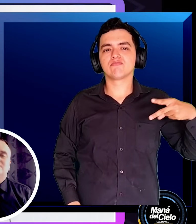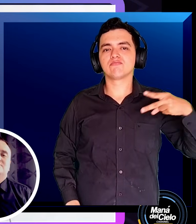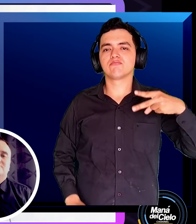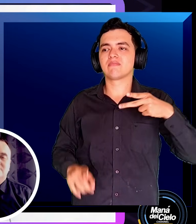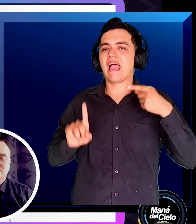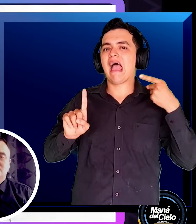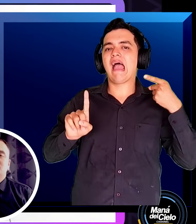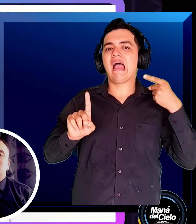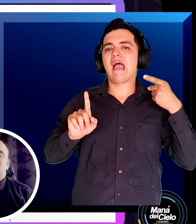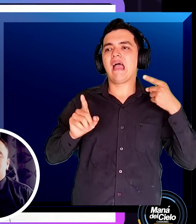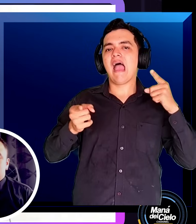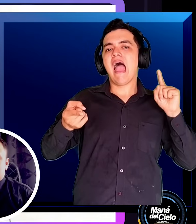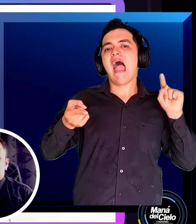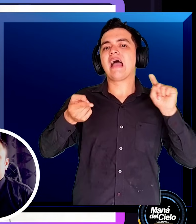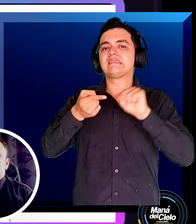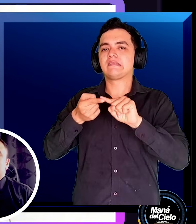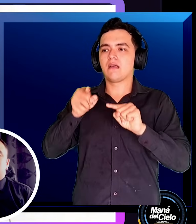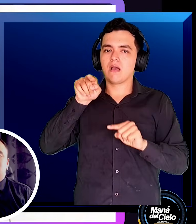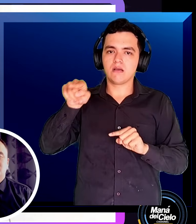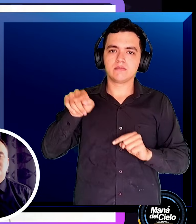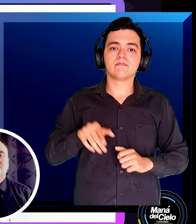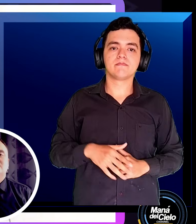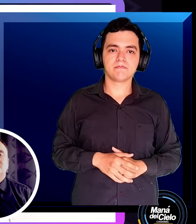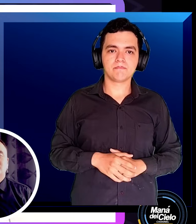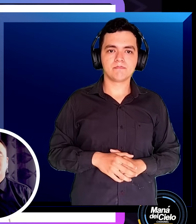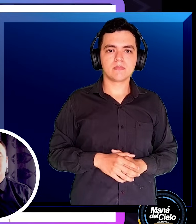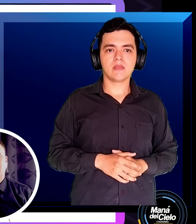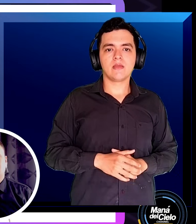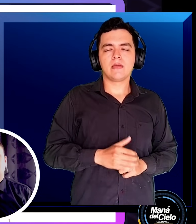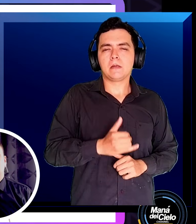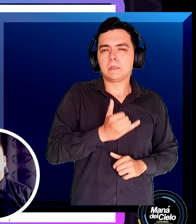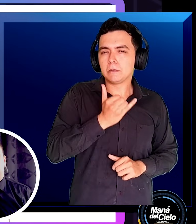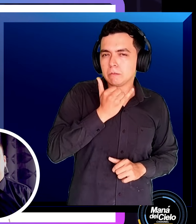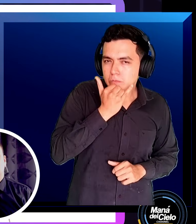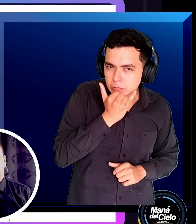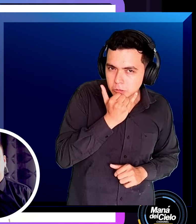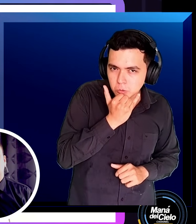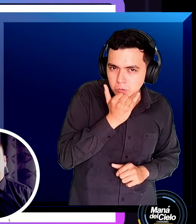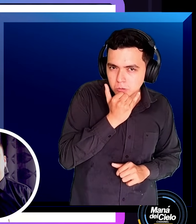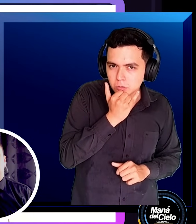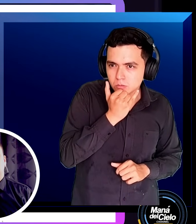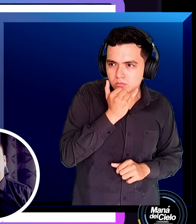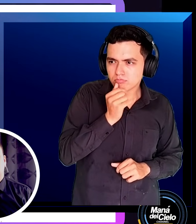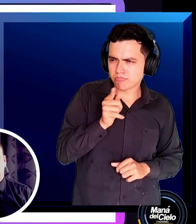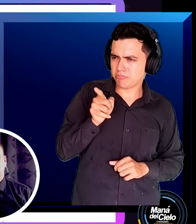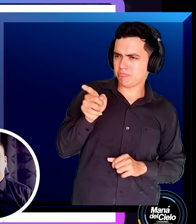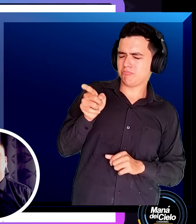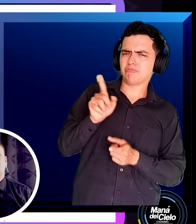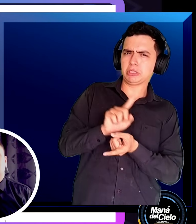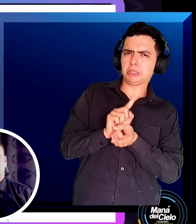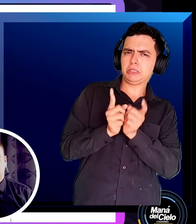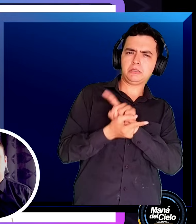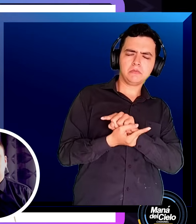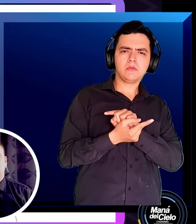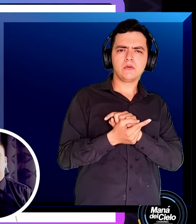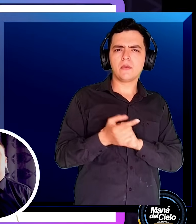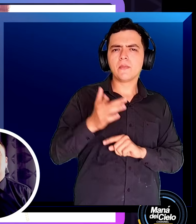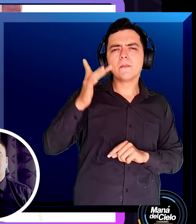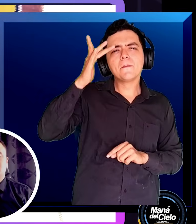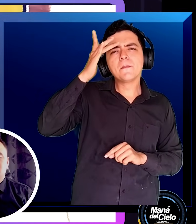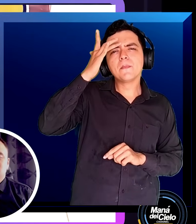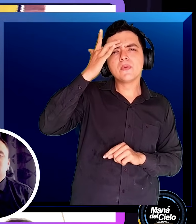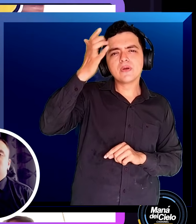vender las palomas y se nos va a hacer más fácil. Y cuando Jesús iba pasando por